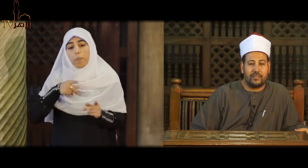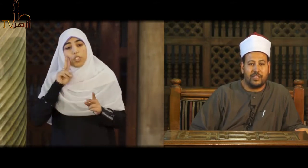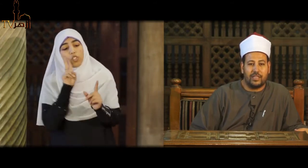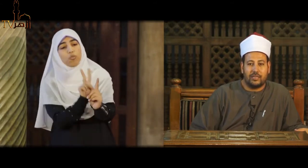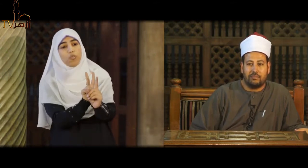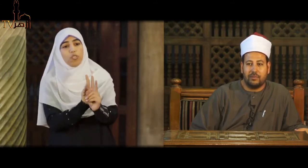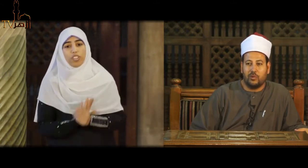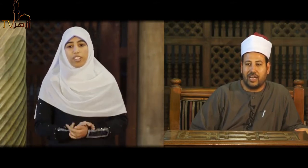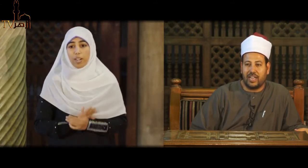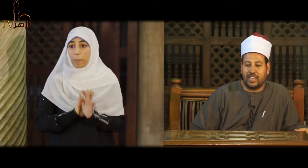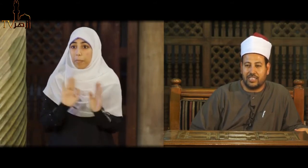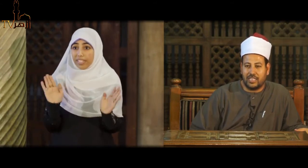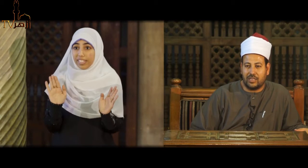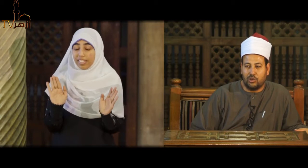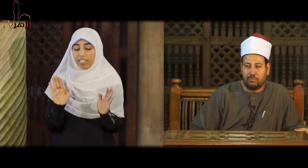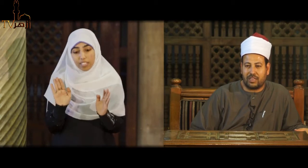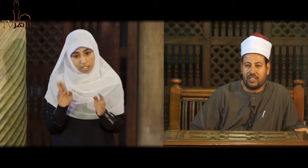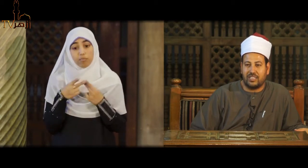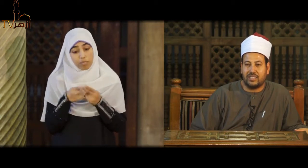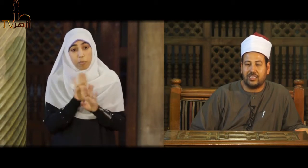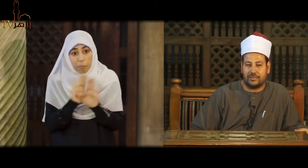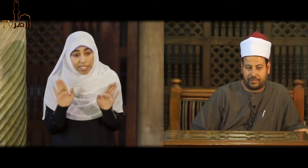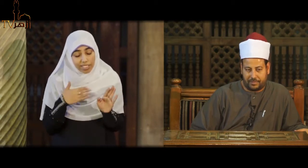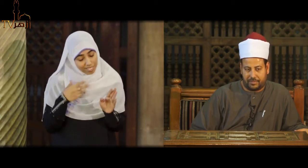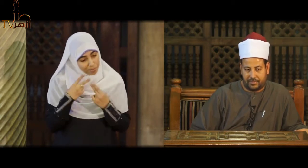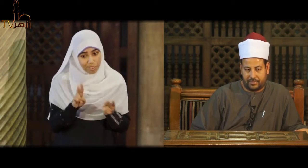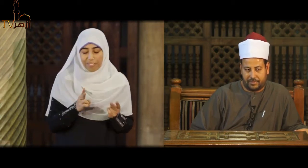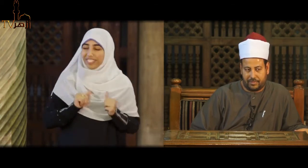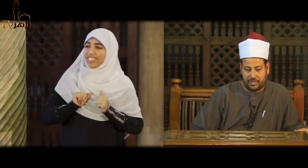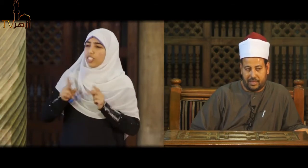فسمي بمهاجر أم قيس.